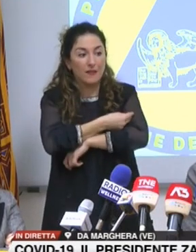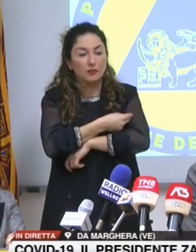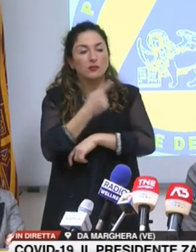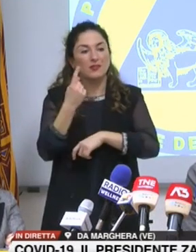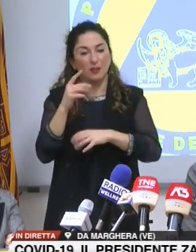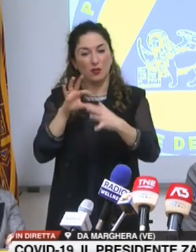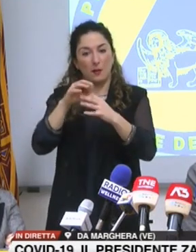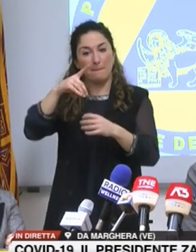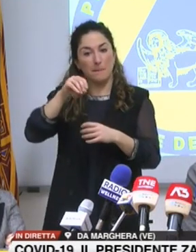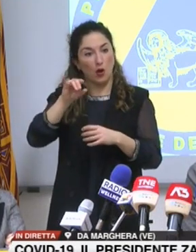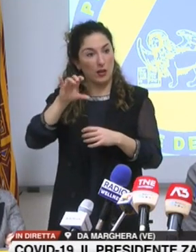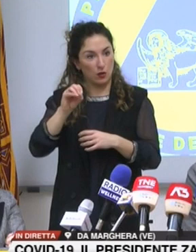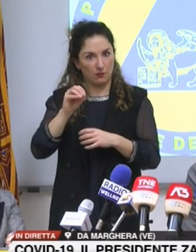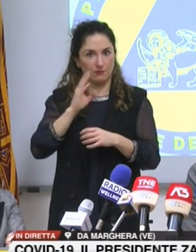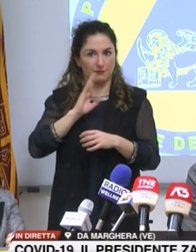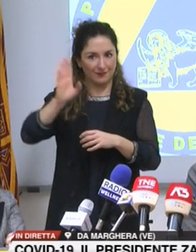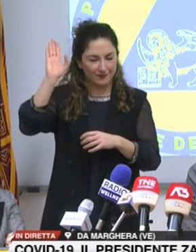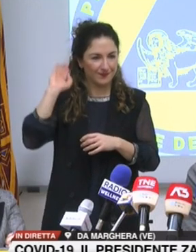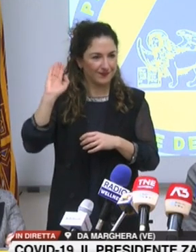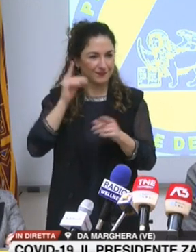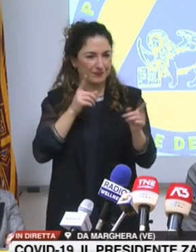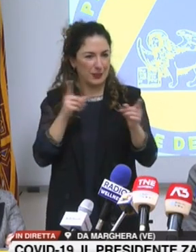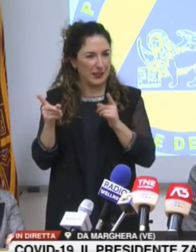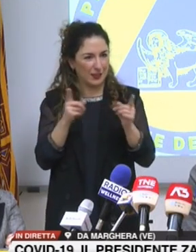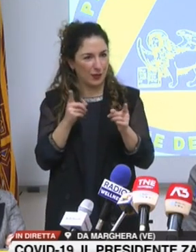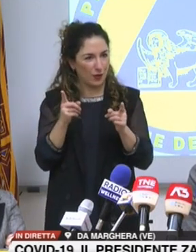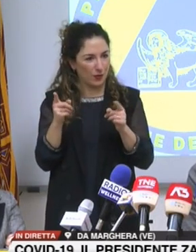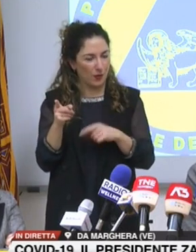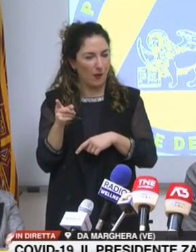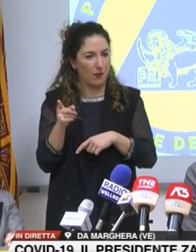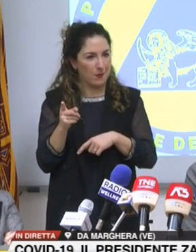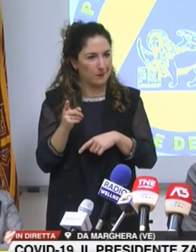polio, stiamo parlando di un momento storico nel quale insomma